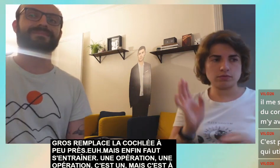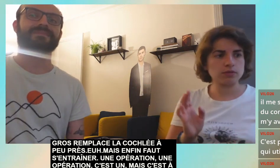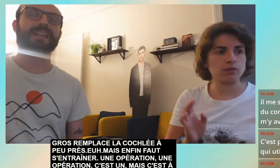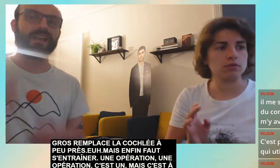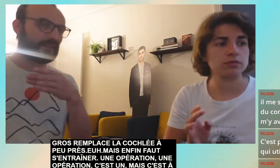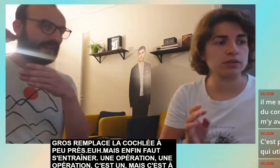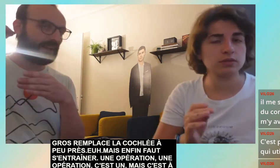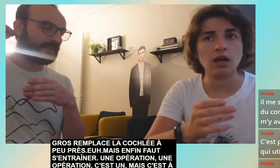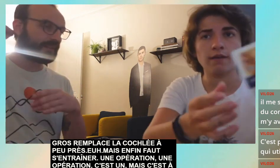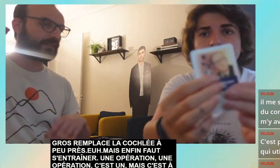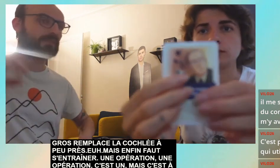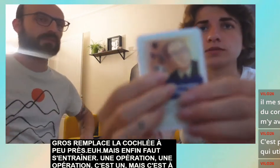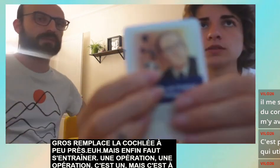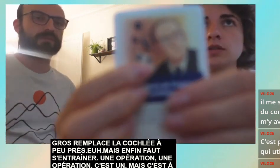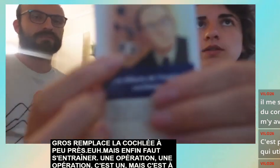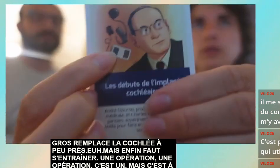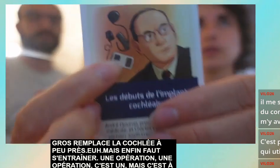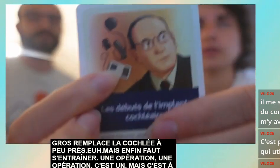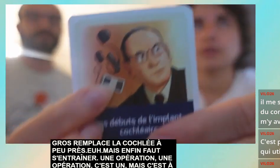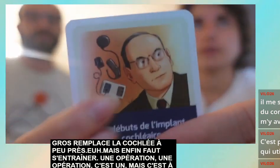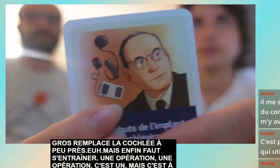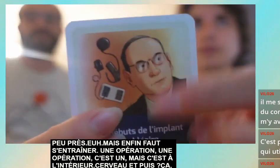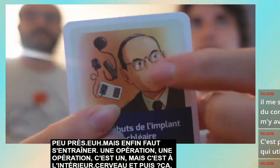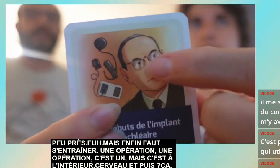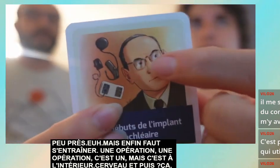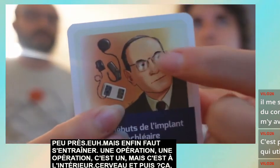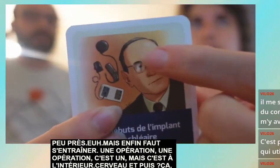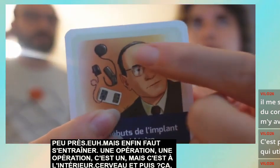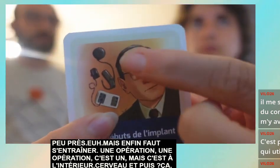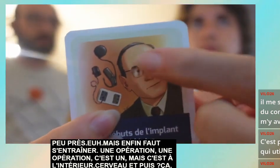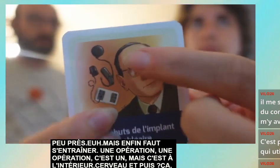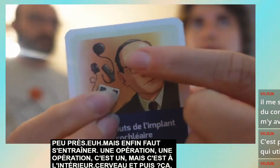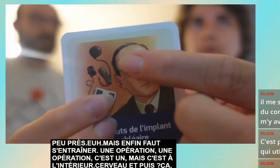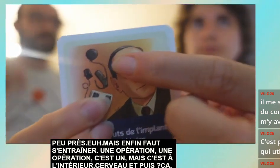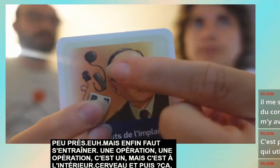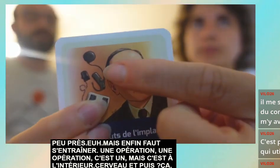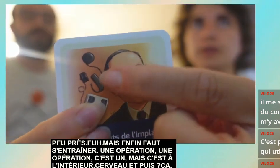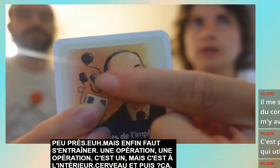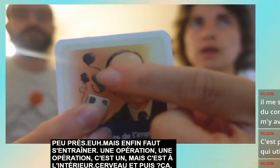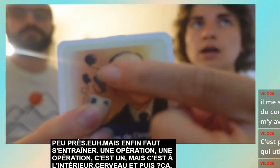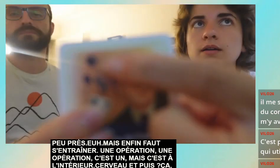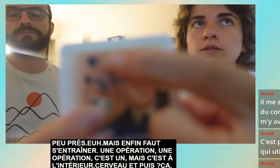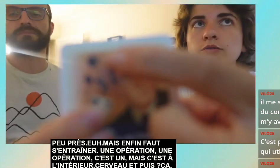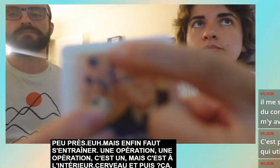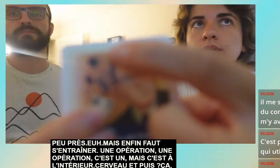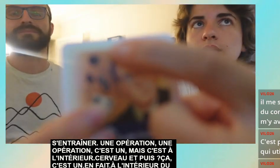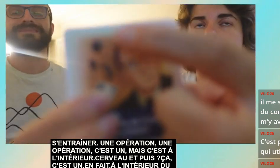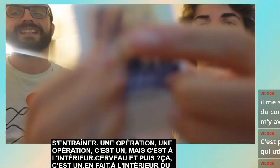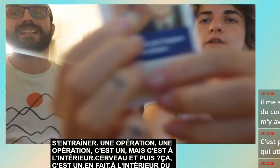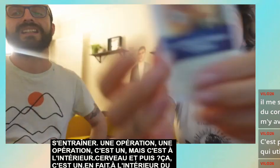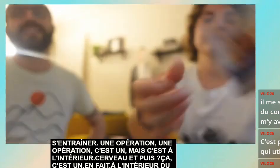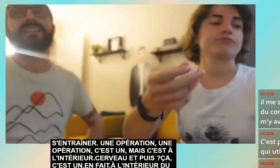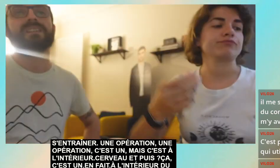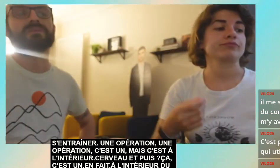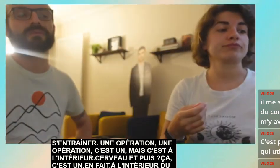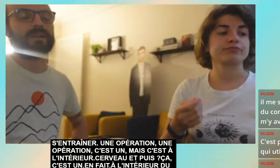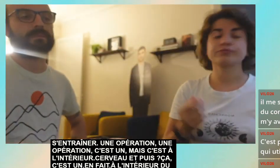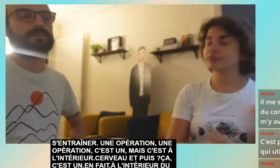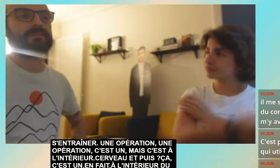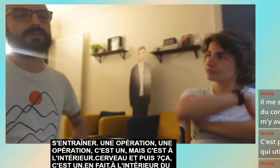C'est à ça, l'intérieur en fait. à l'intérieur du crâne. Là, il file. Voilà.